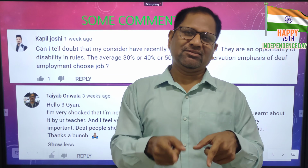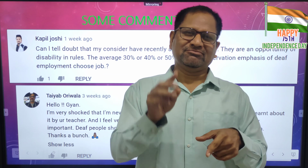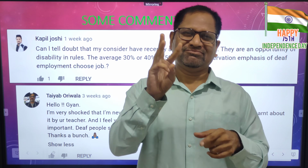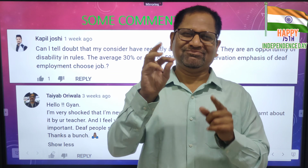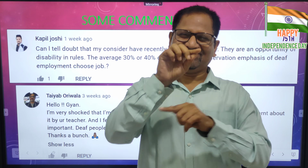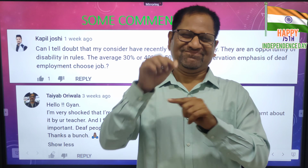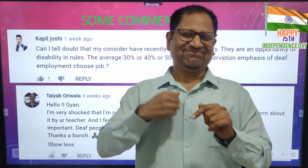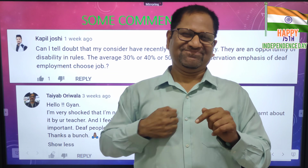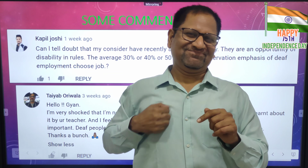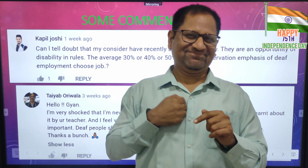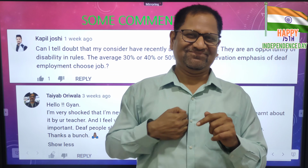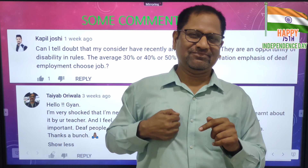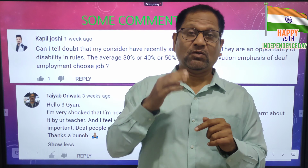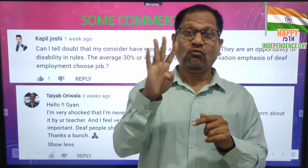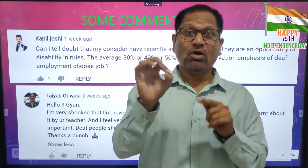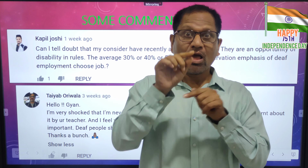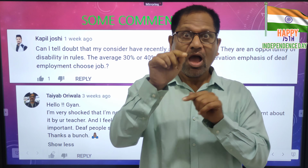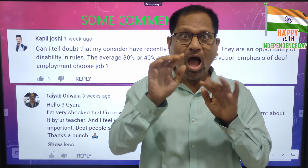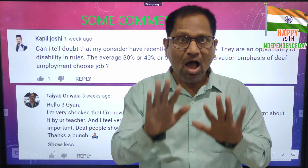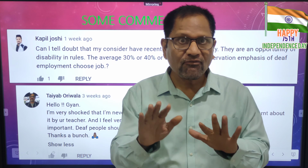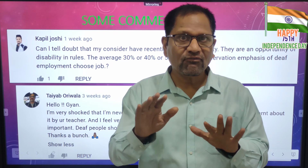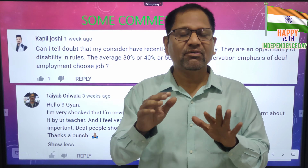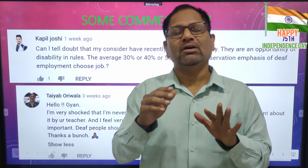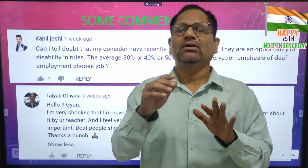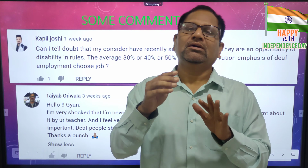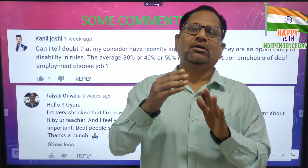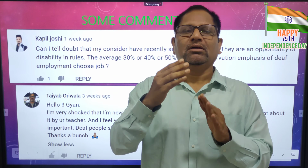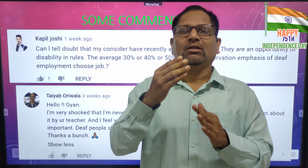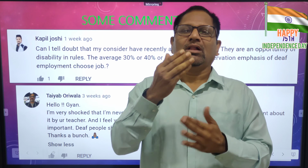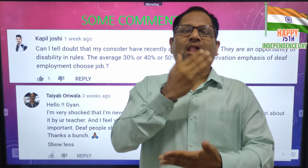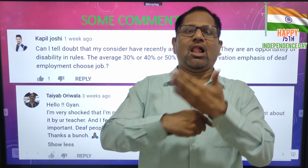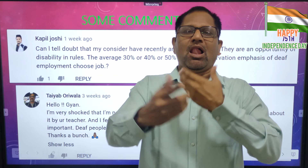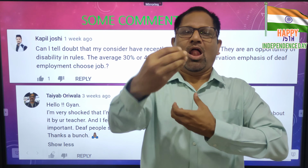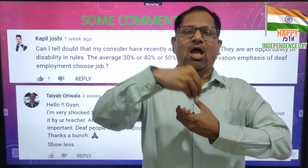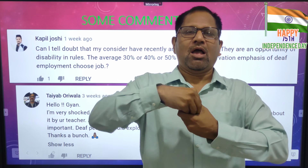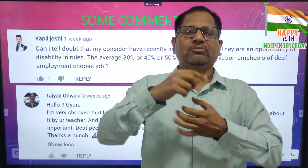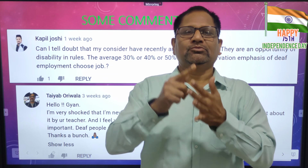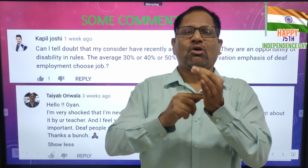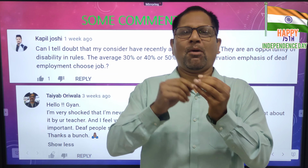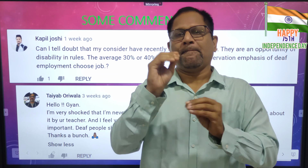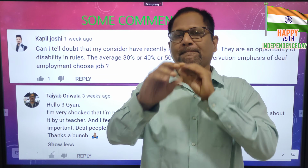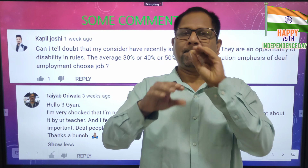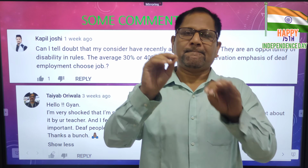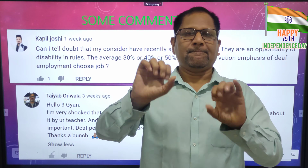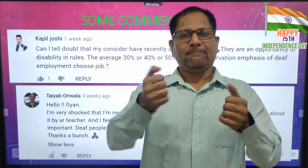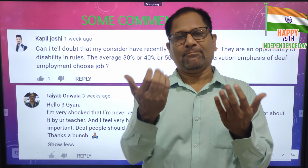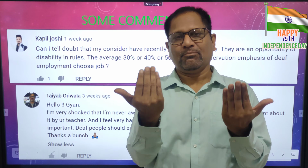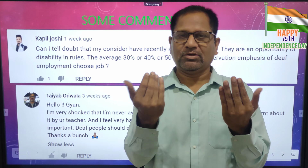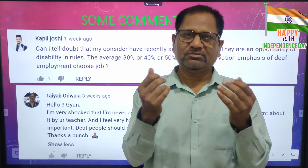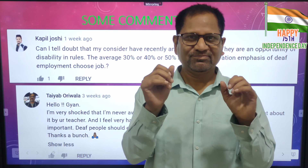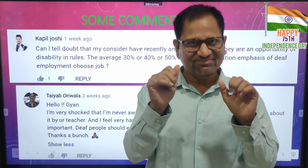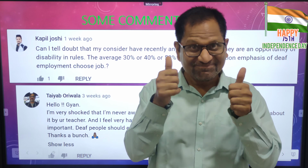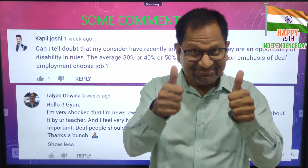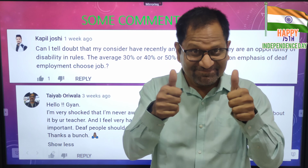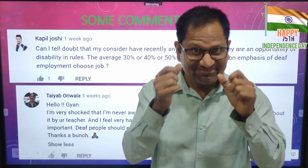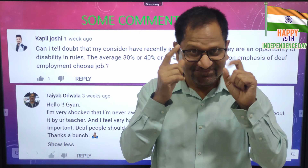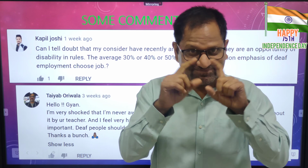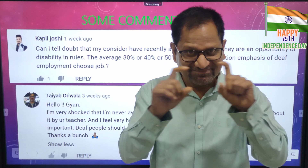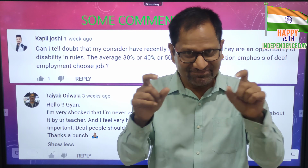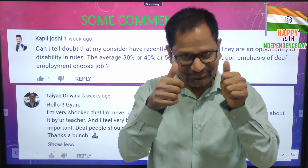40% से ऊपर दिव्यांगता होनी चाहिए, 30% की दिव्यांगता नहीं मानी जा सकती। और दिव्यांग व्यक्ति वही है जो 40% से ऊपर होता